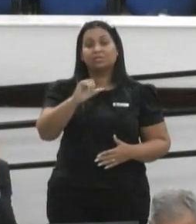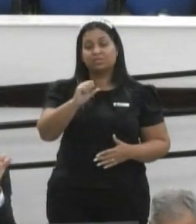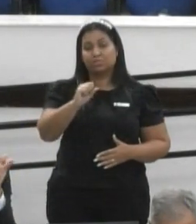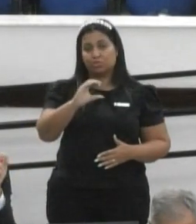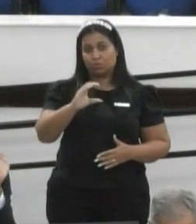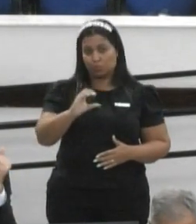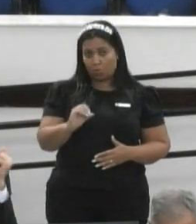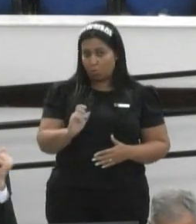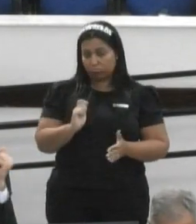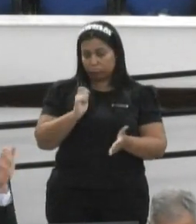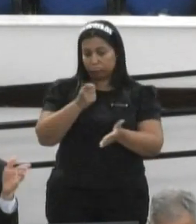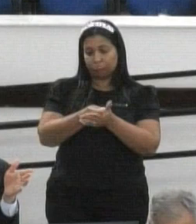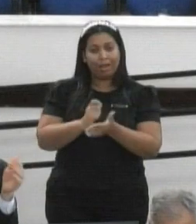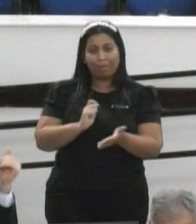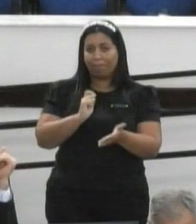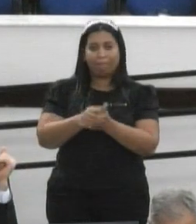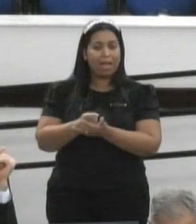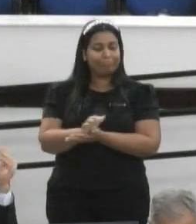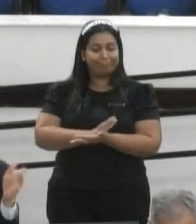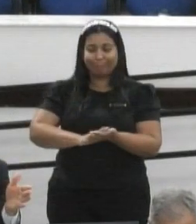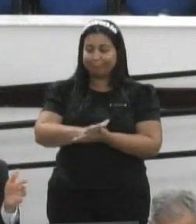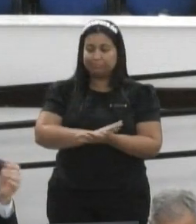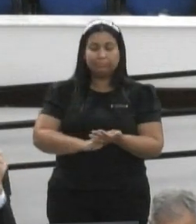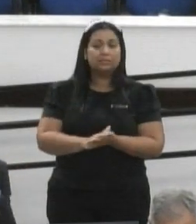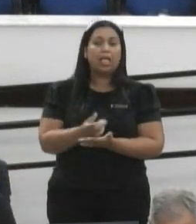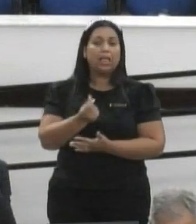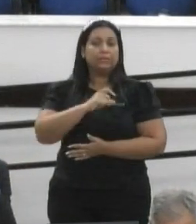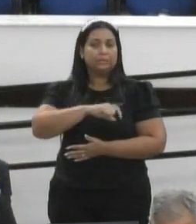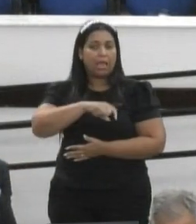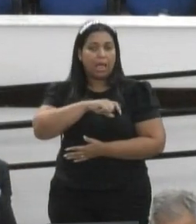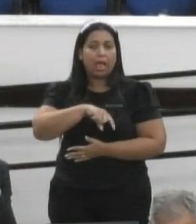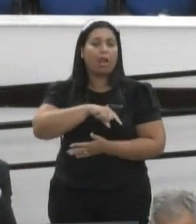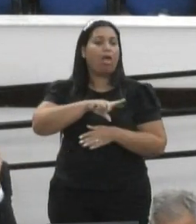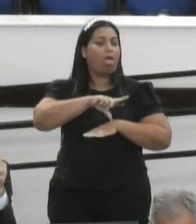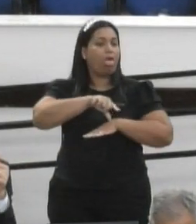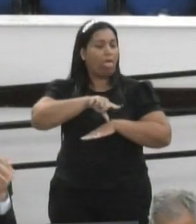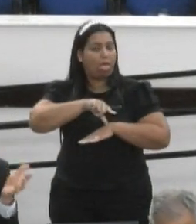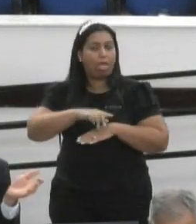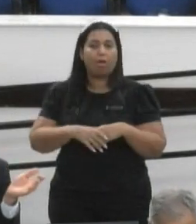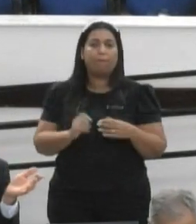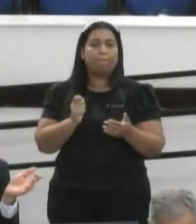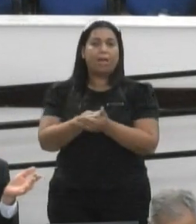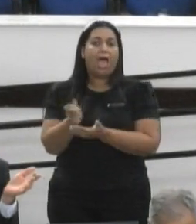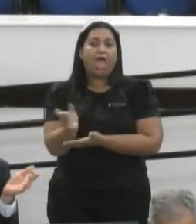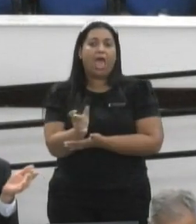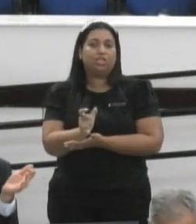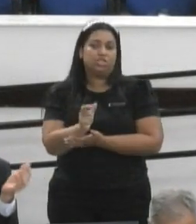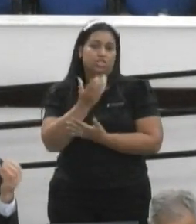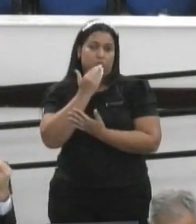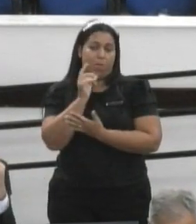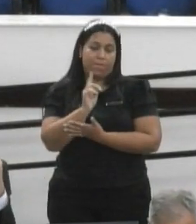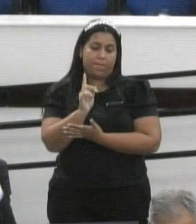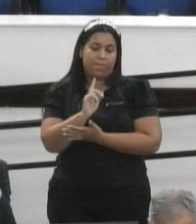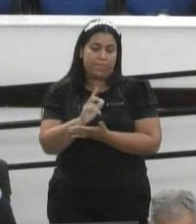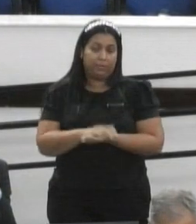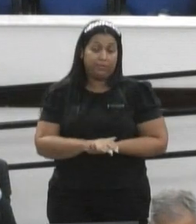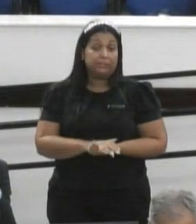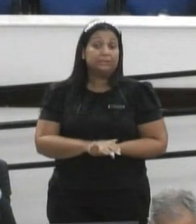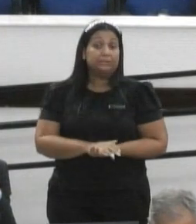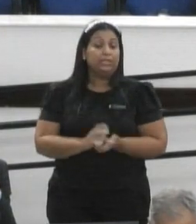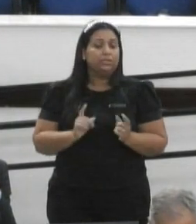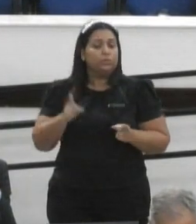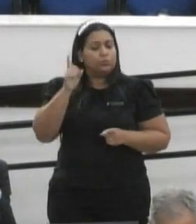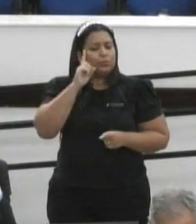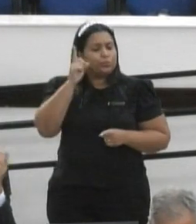que não está pagando o trabalhador, salário atrasado, não paga ticket, e todos os dias é aquela